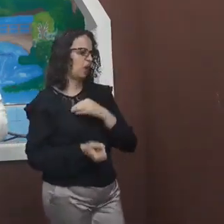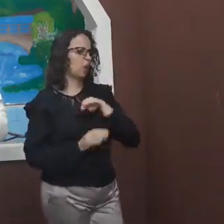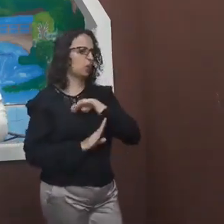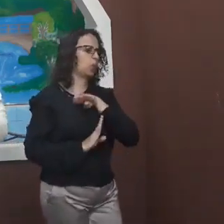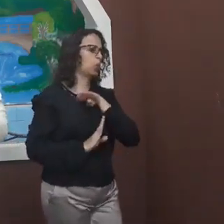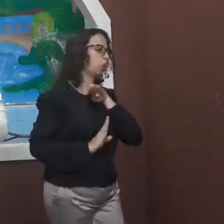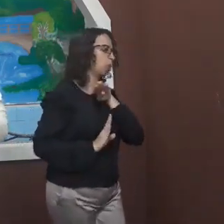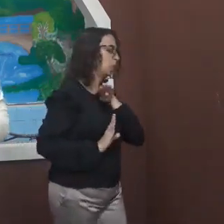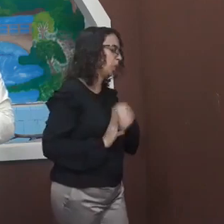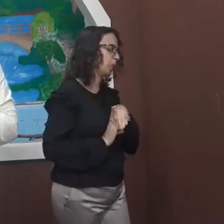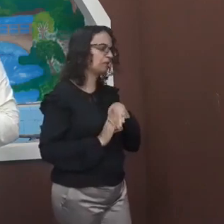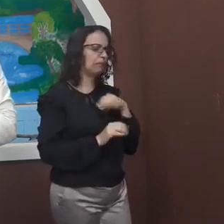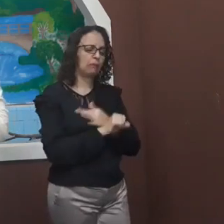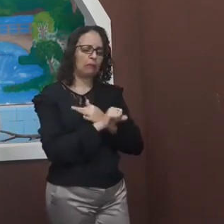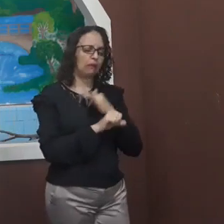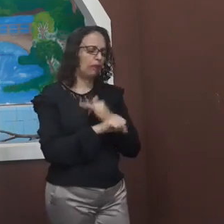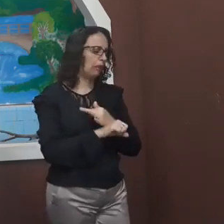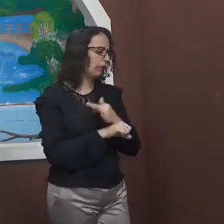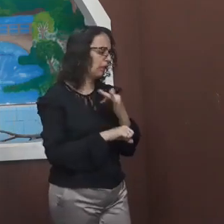Irmãos,